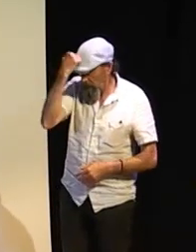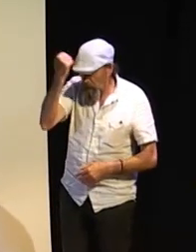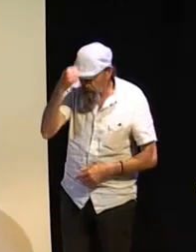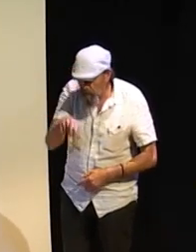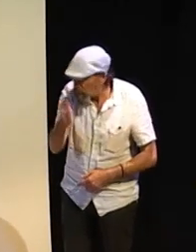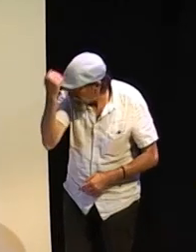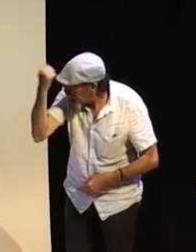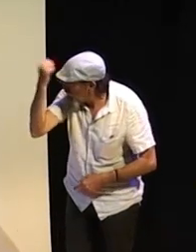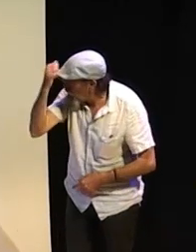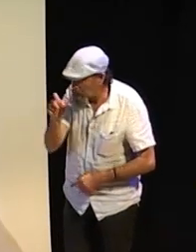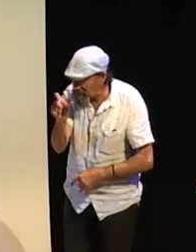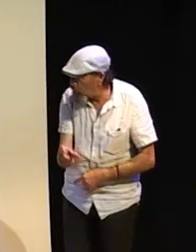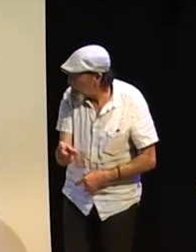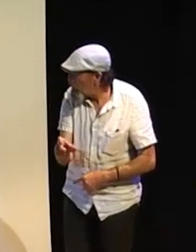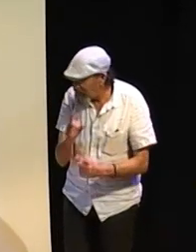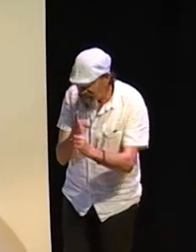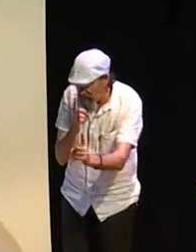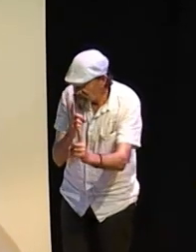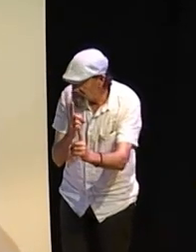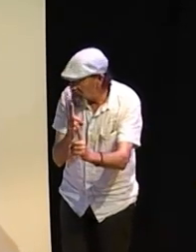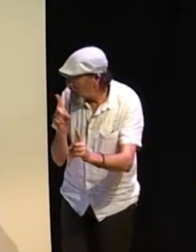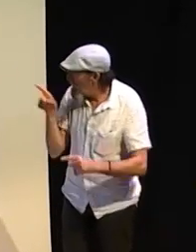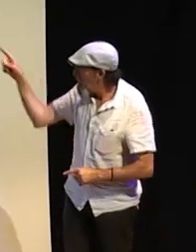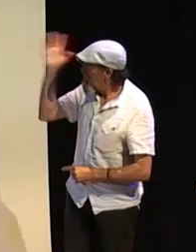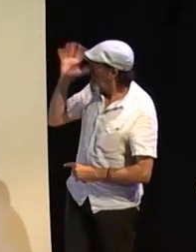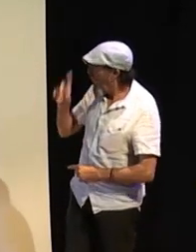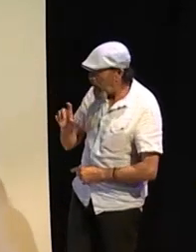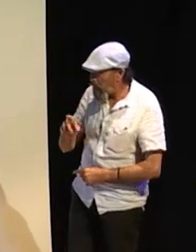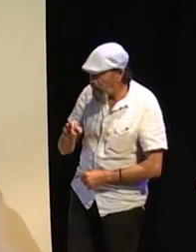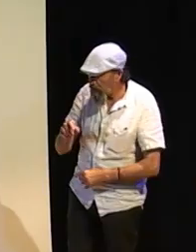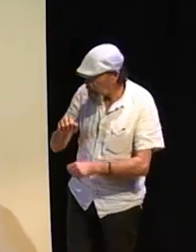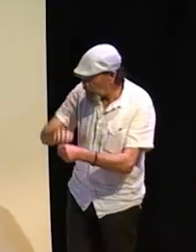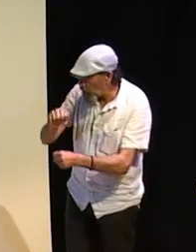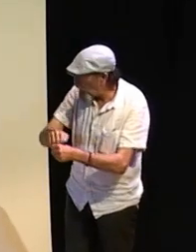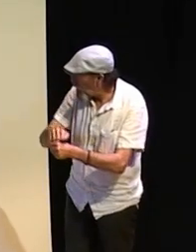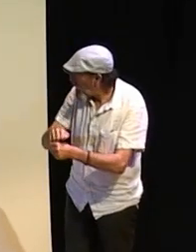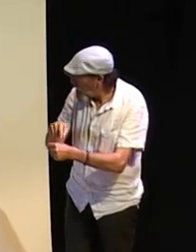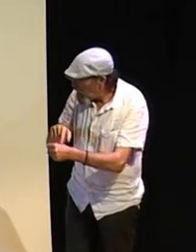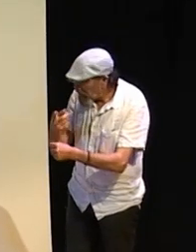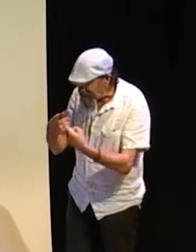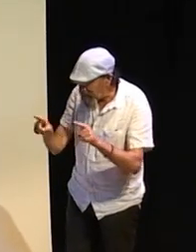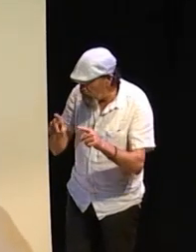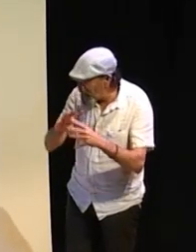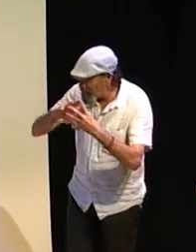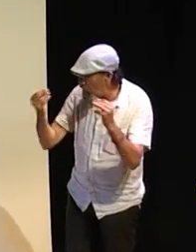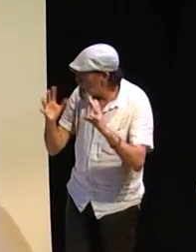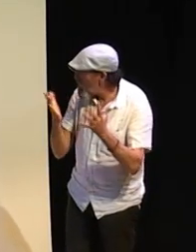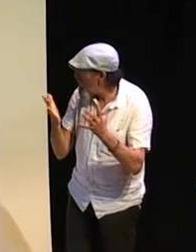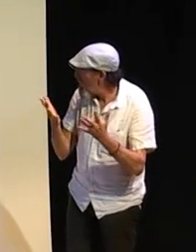Et en fait, ce mot têtu avec le poing qui tape sur la tête, en fait,